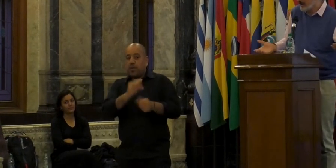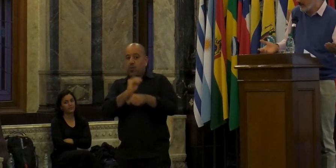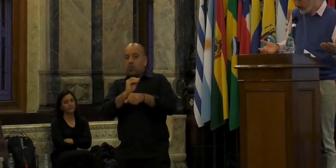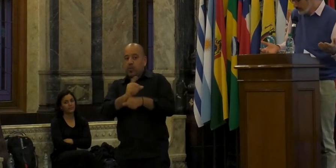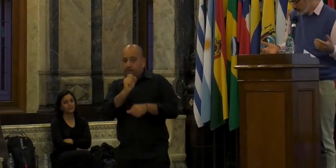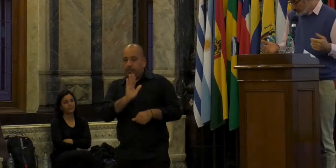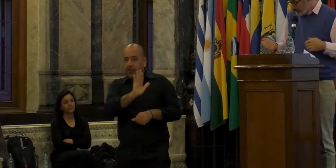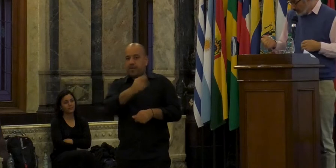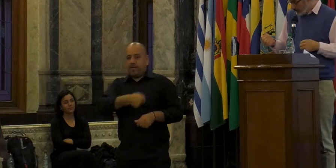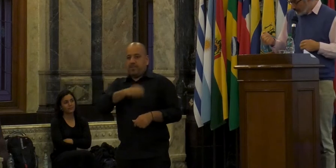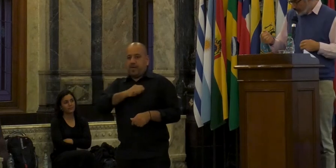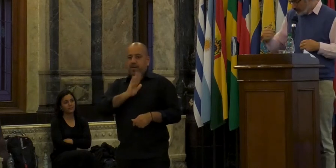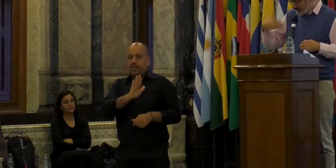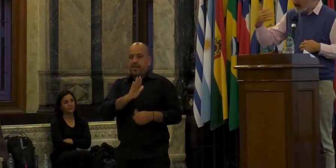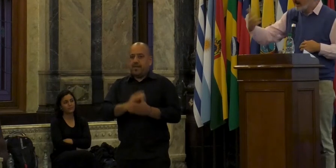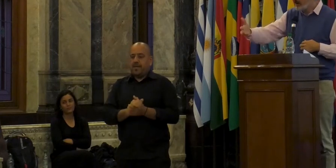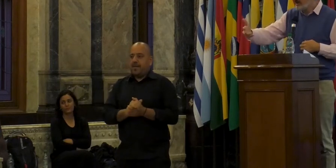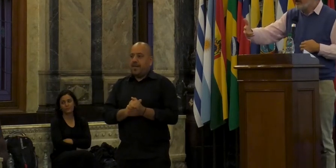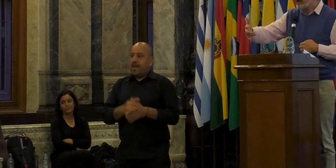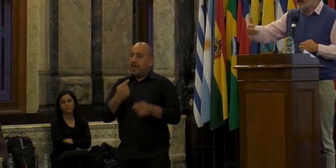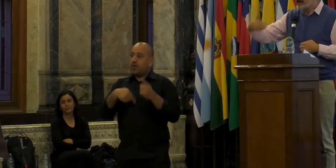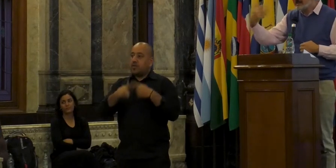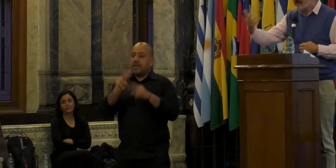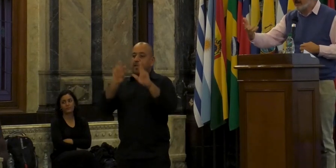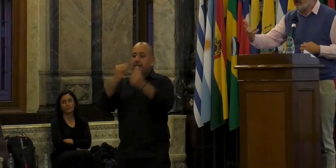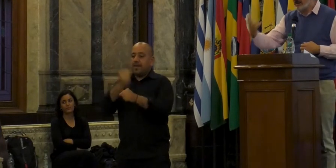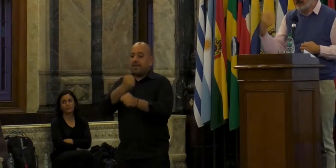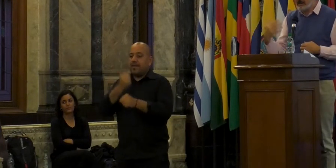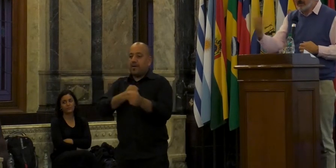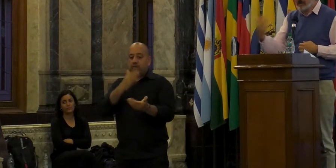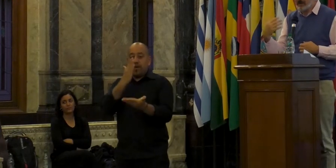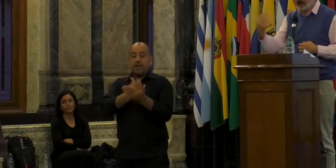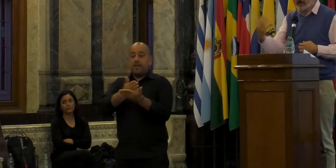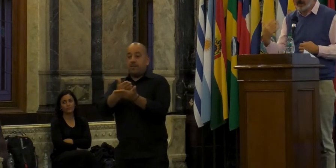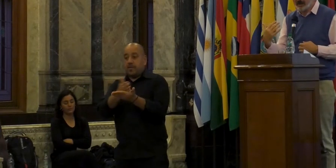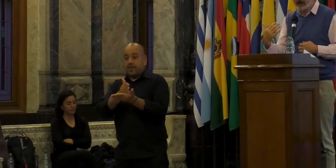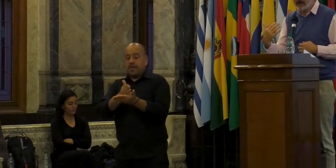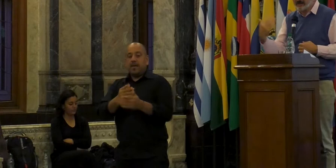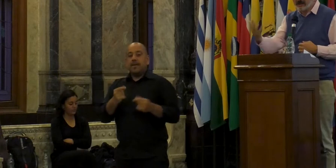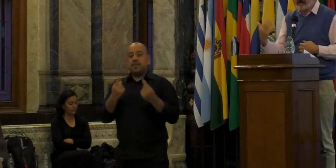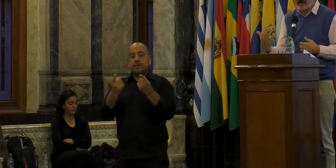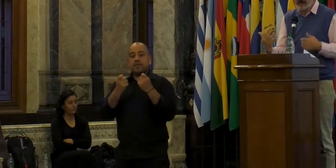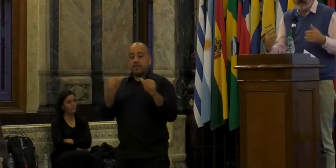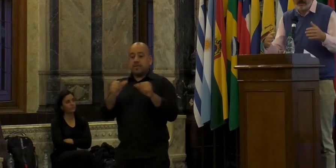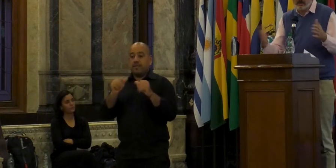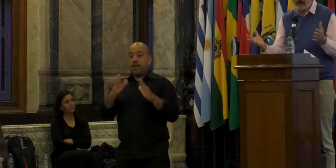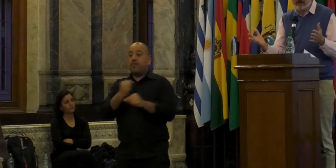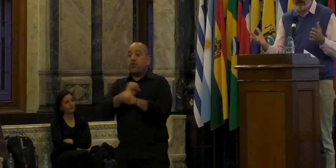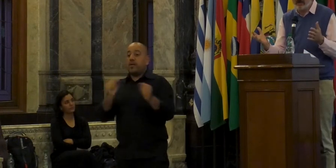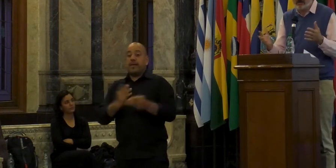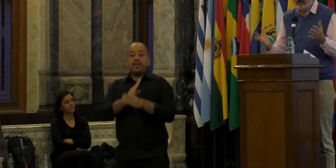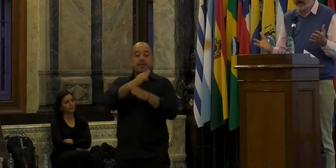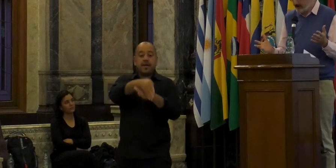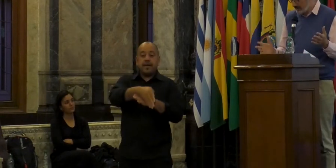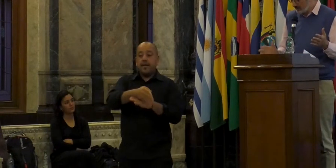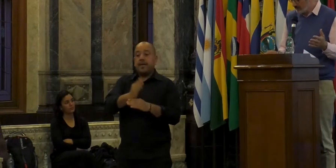hacer? O sea, el trabajo del límite es ese trabajo que necesitamos hacer para poder entrar y salir en esos dos